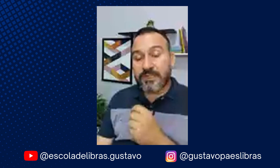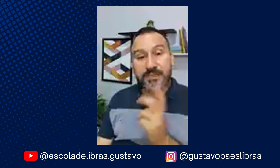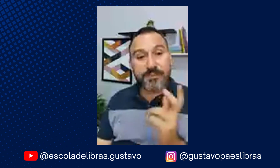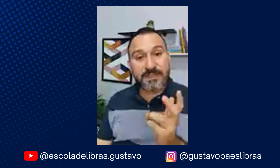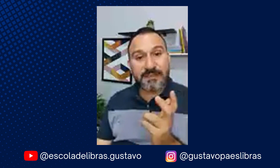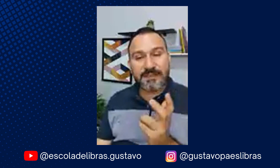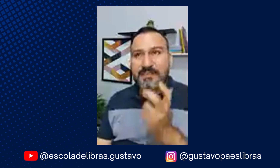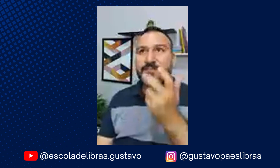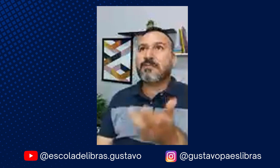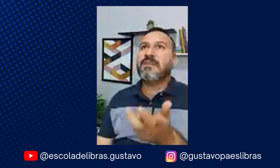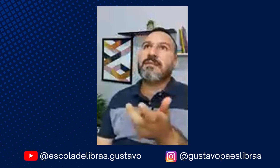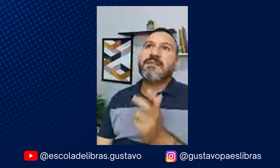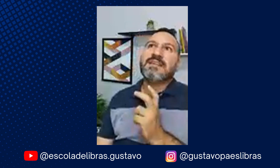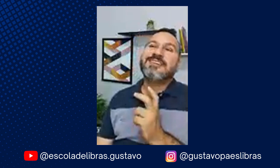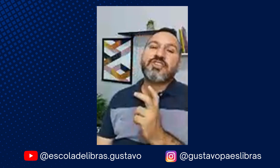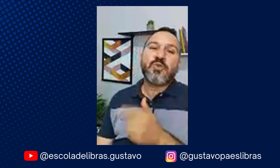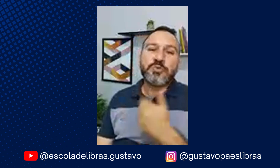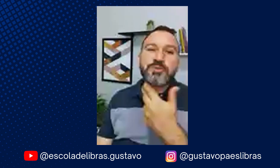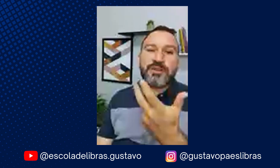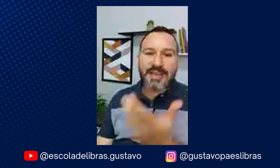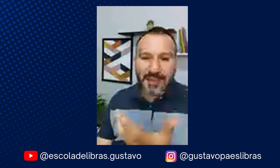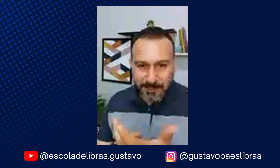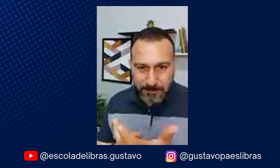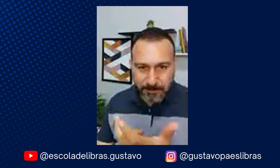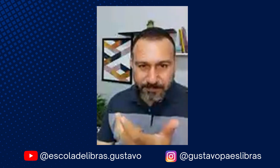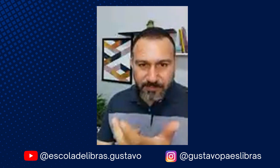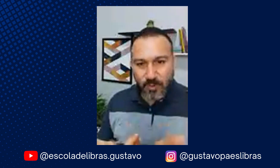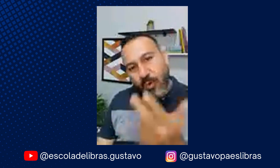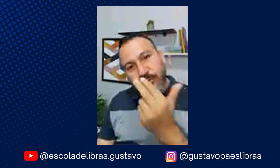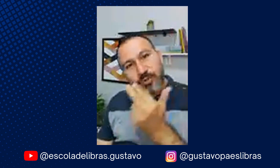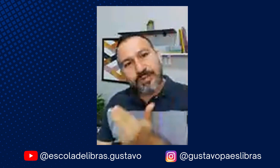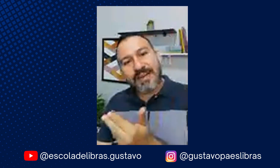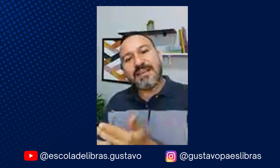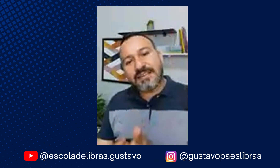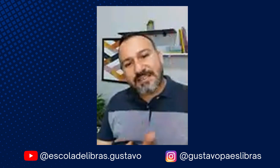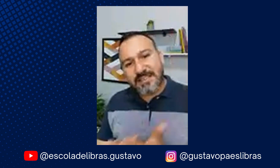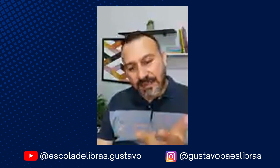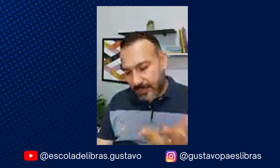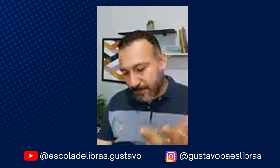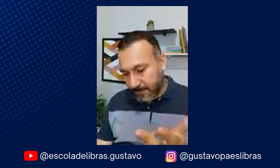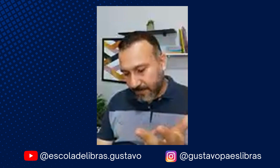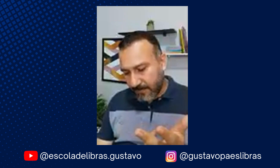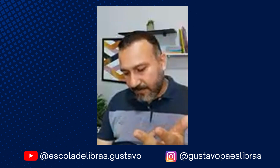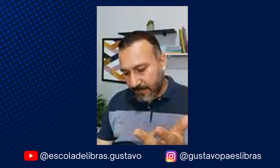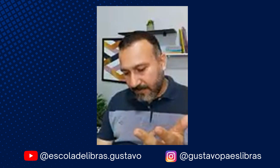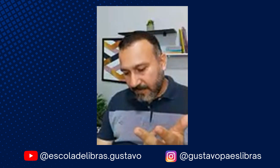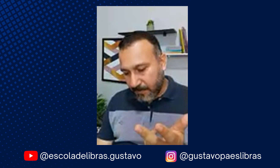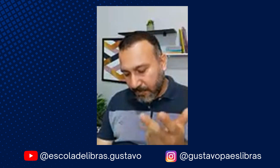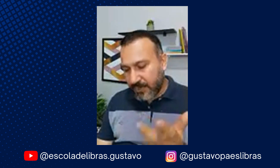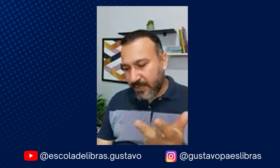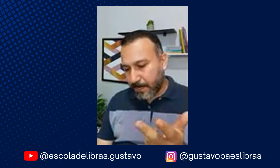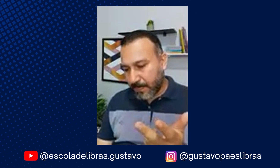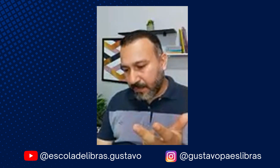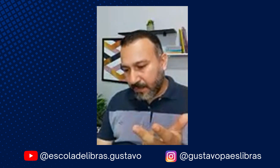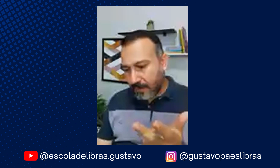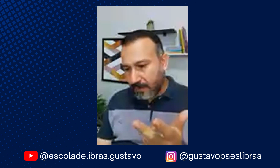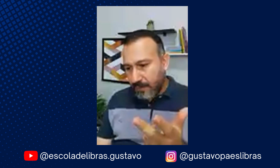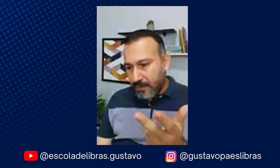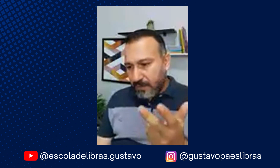é importante você desenvolver a habilidade de controlar ela. Controlar esse delay. Por